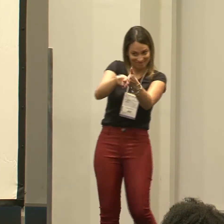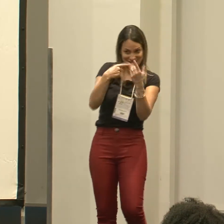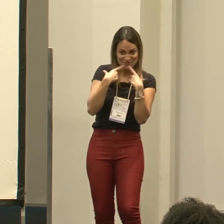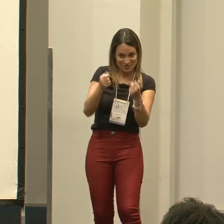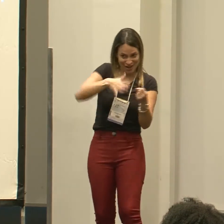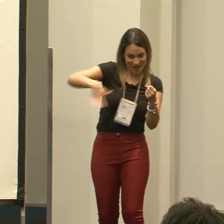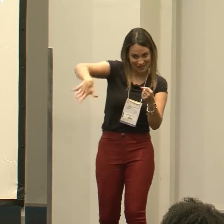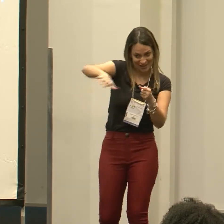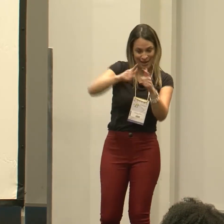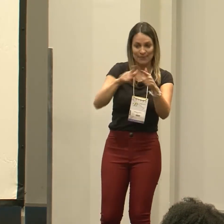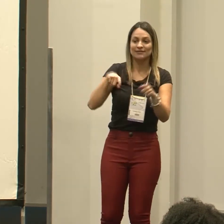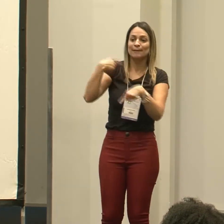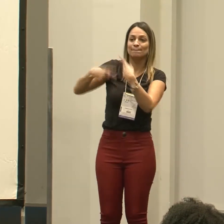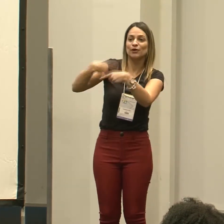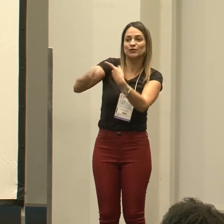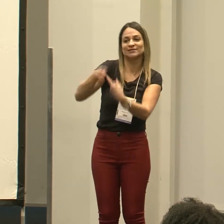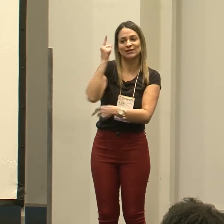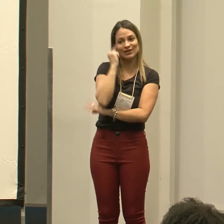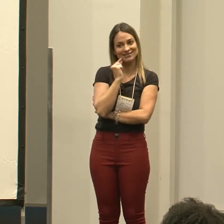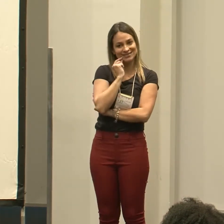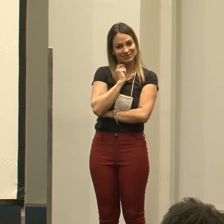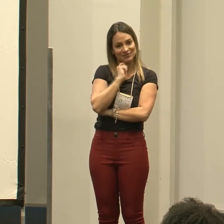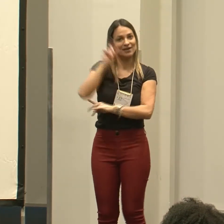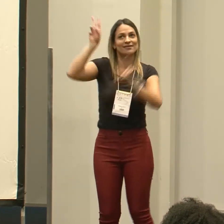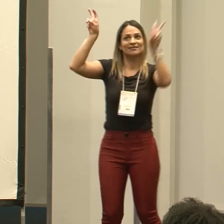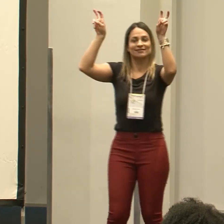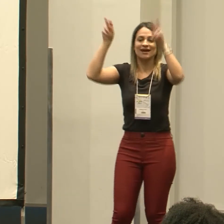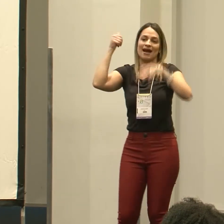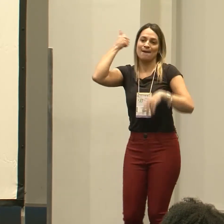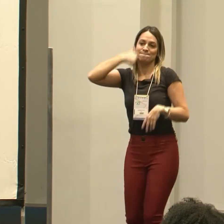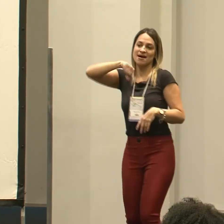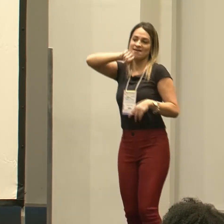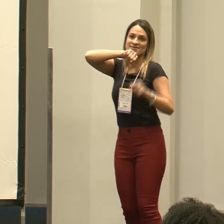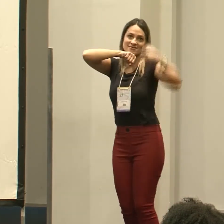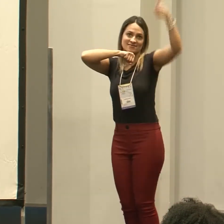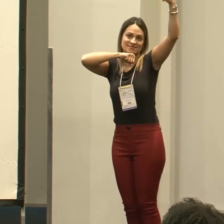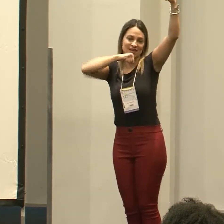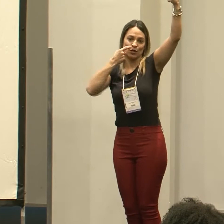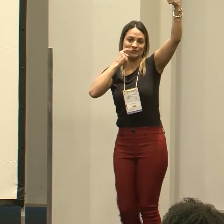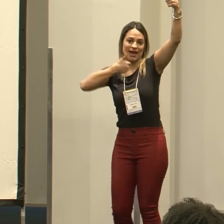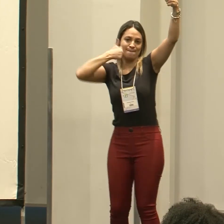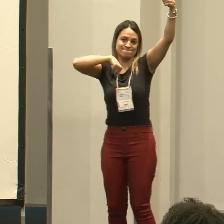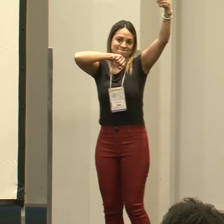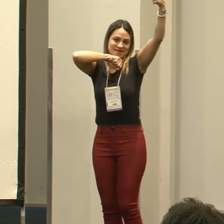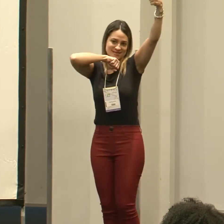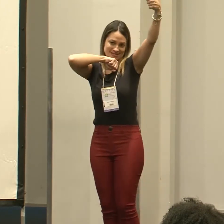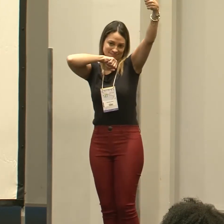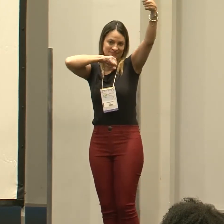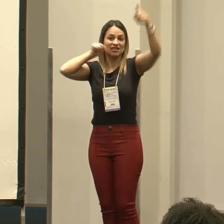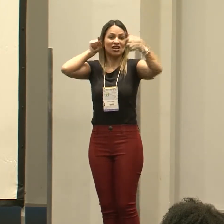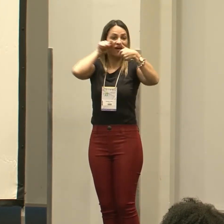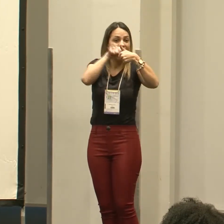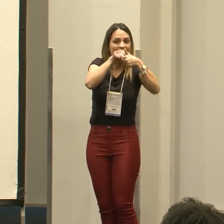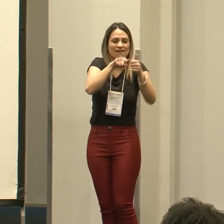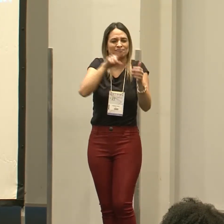primeira pesquisadora na área da linguística das línguas de sinais, e depois Ronice Quadros. Então é como se fosse Brito a mãe,